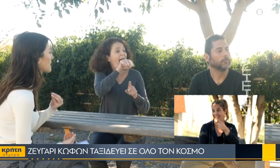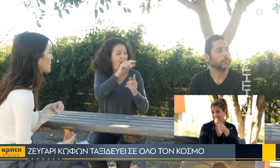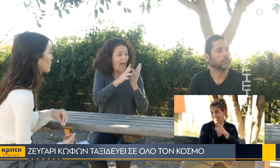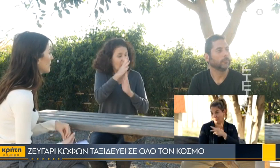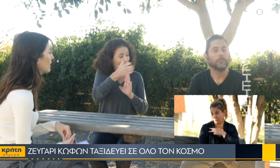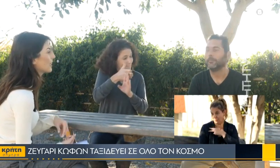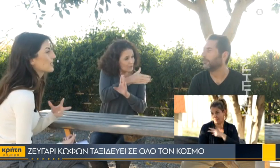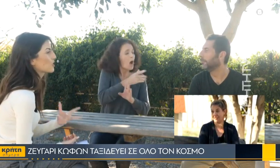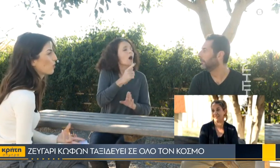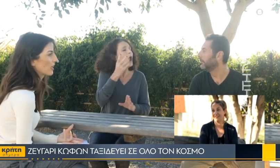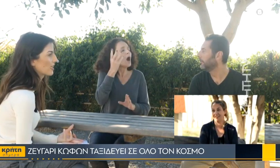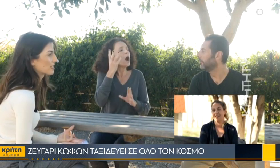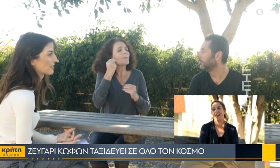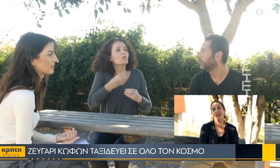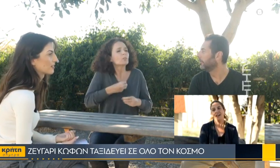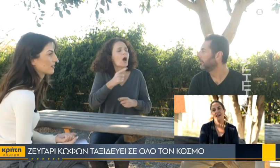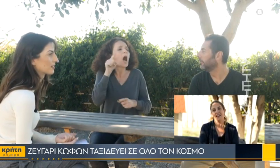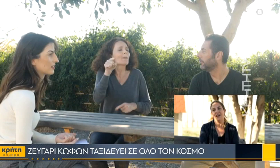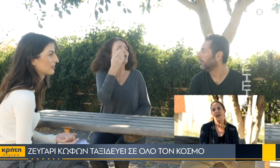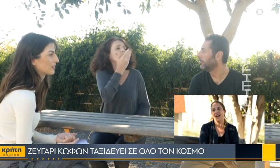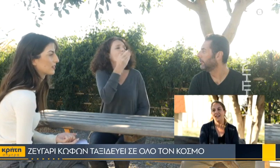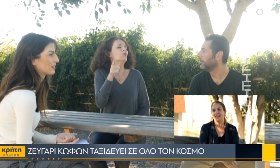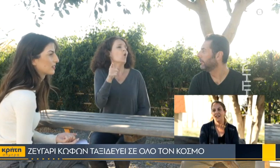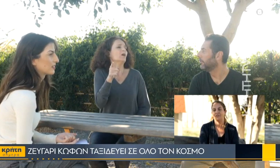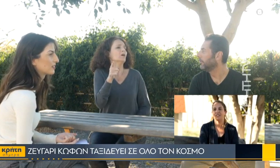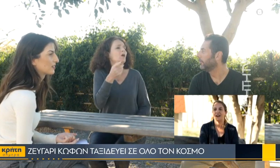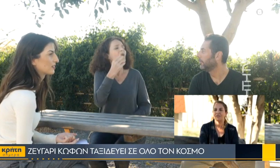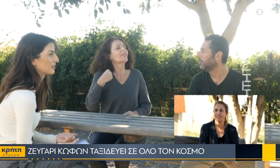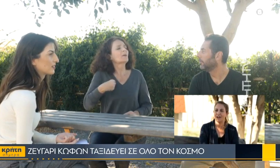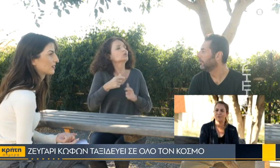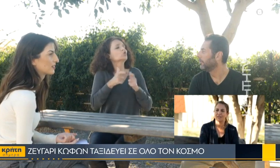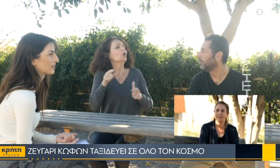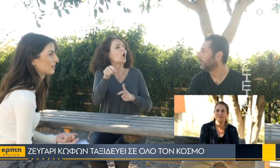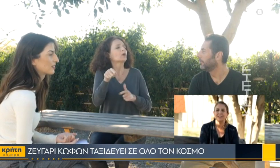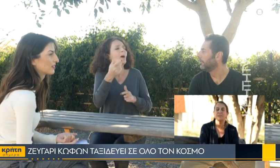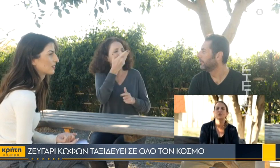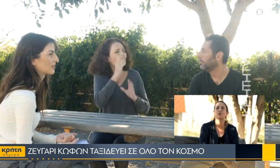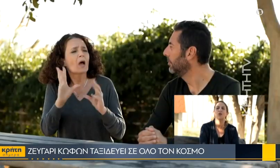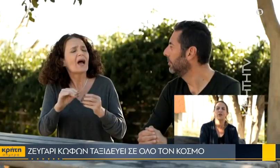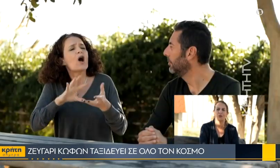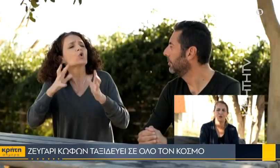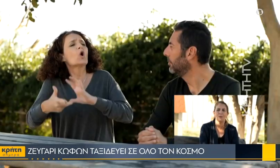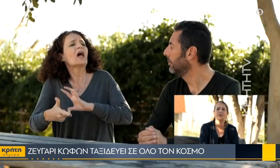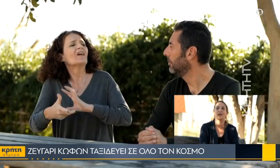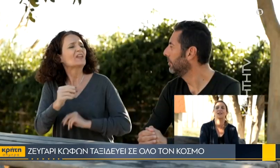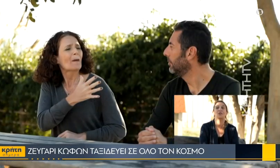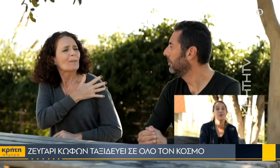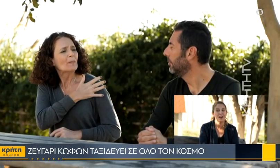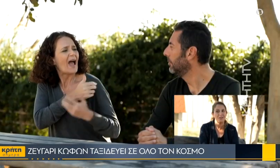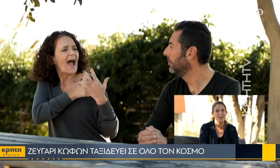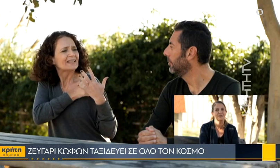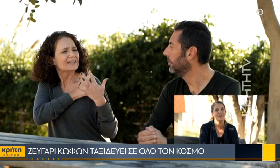σίγουρα είχατε σκεφτεί και τις δυσκολίες. Ναι, φυσικά. Όπως καταλαβαίνετε, από το σχολείο ακόμα, όταν